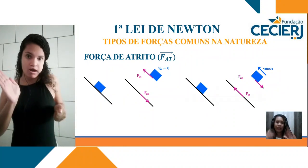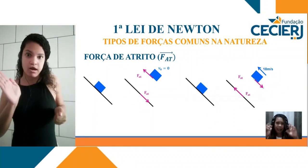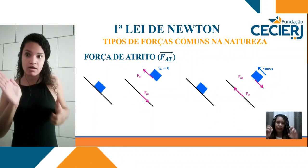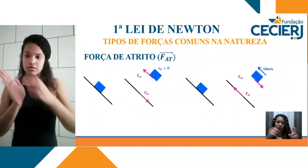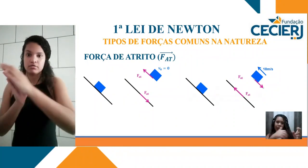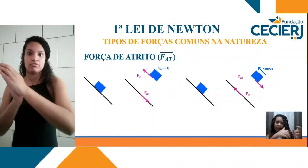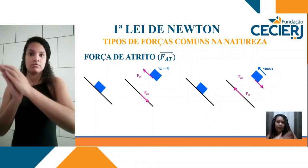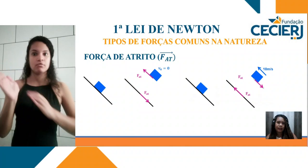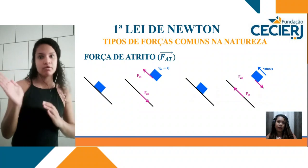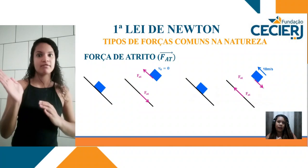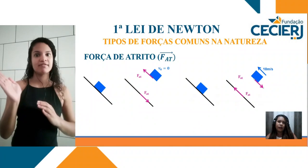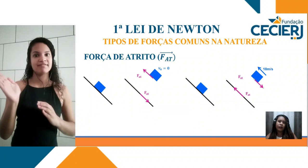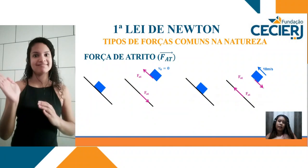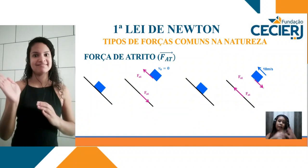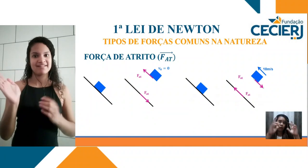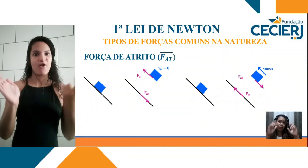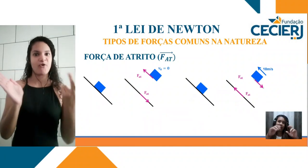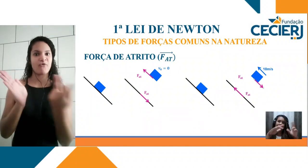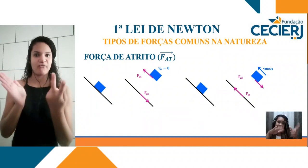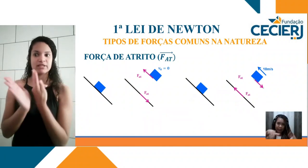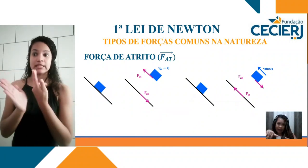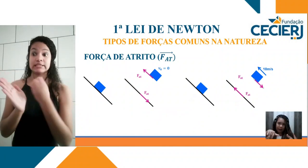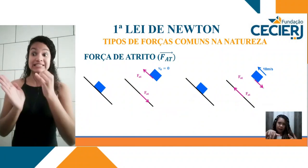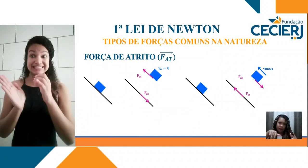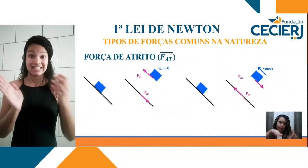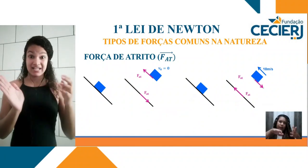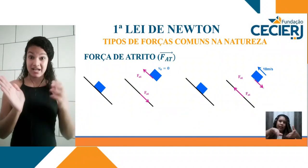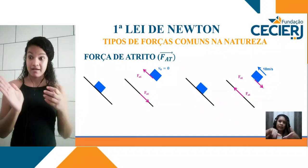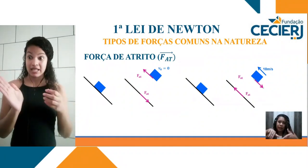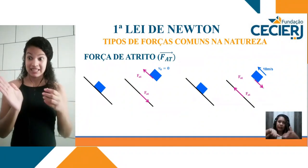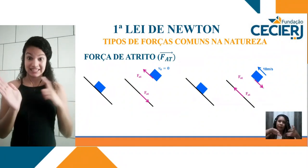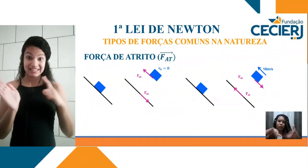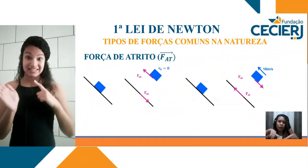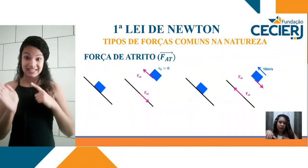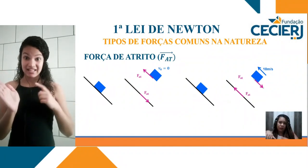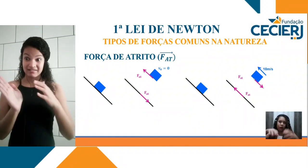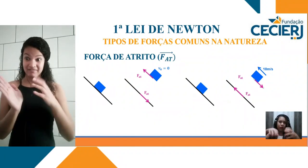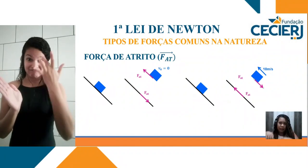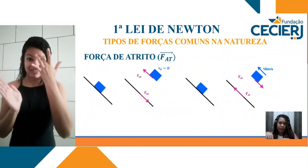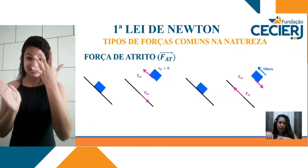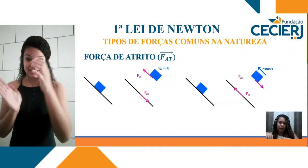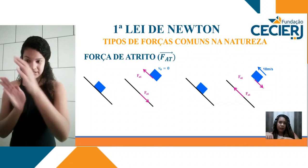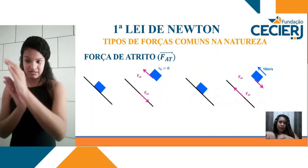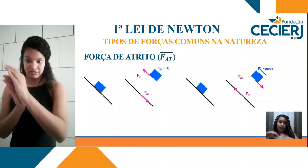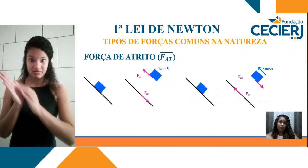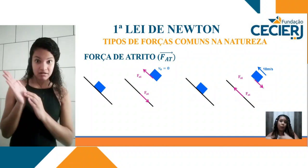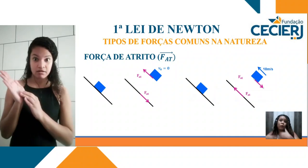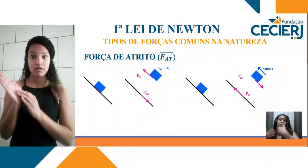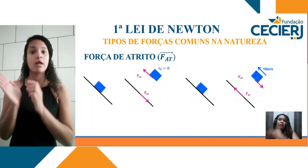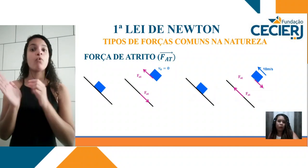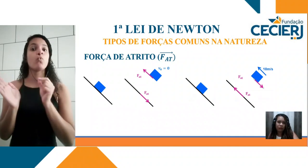vontade dele é descer. Se a vontade é descer, se ele tem essa predisposição a descer,